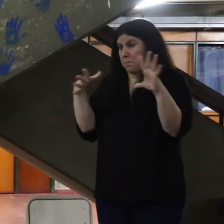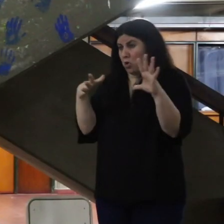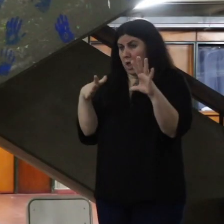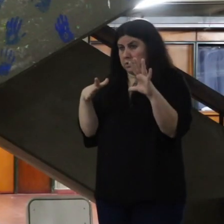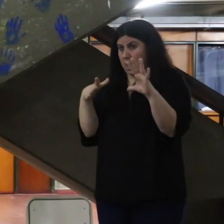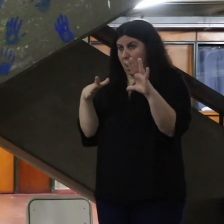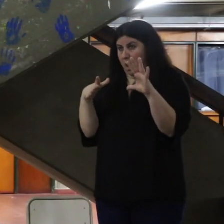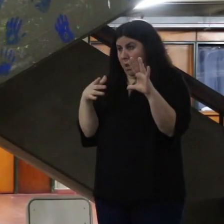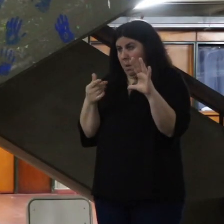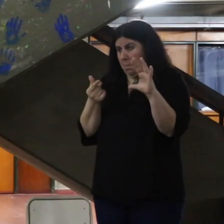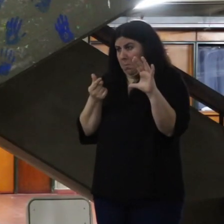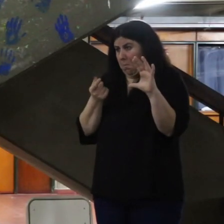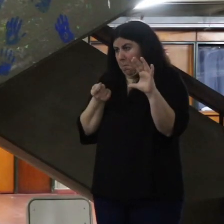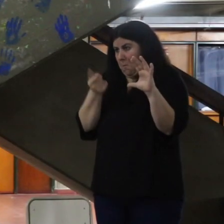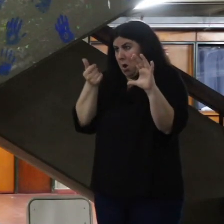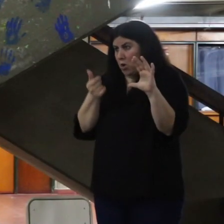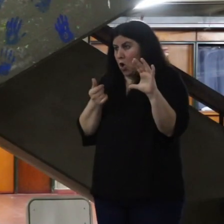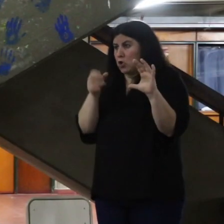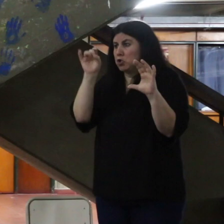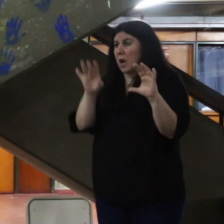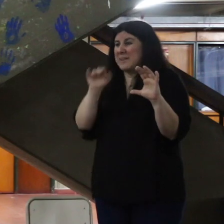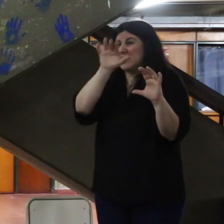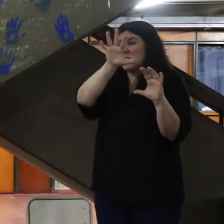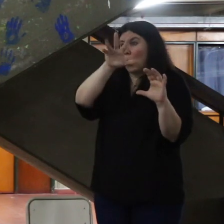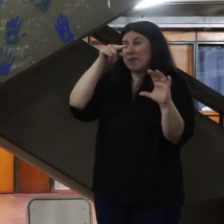Es decir, solo el